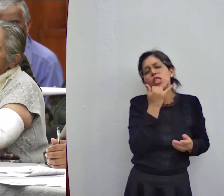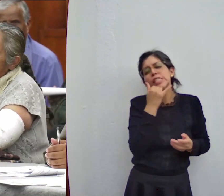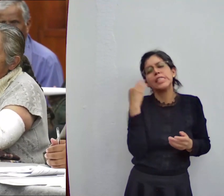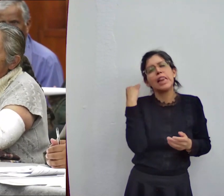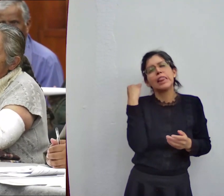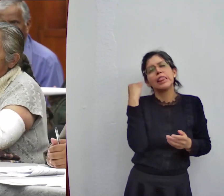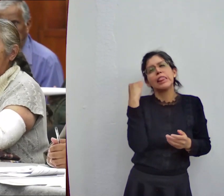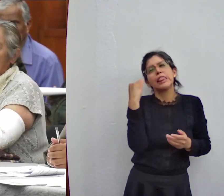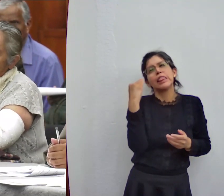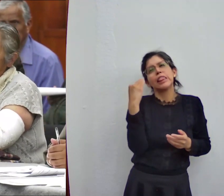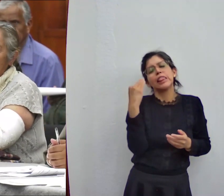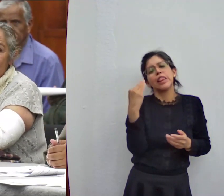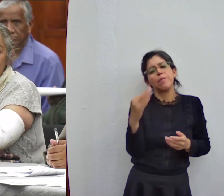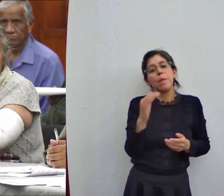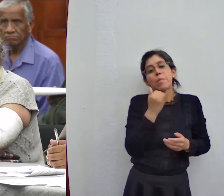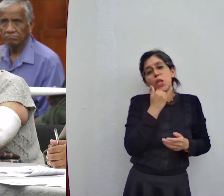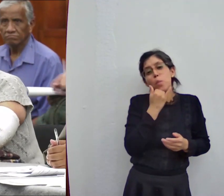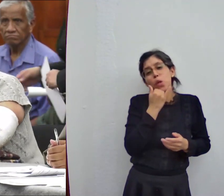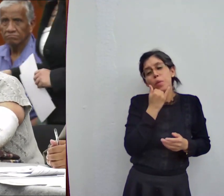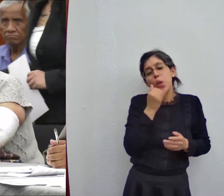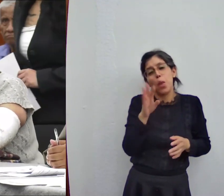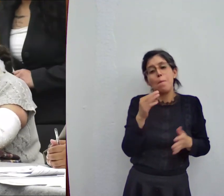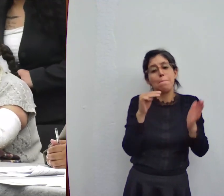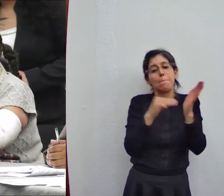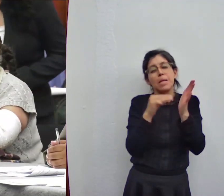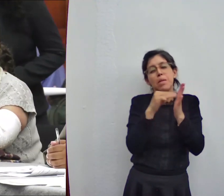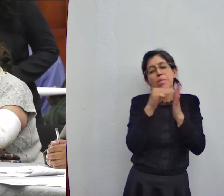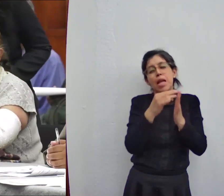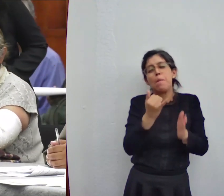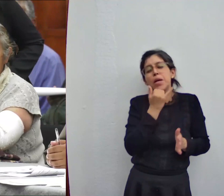Me dieron la tarjeta y no la había visto. 1000 disculpas.